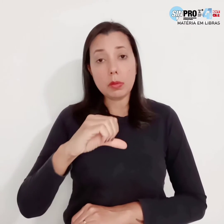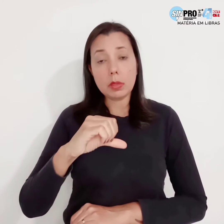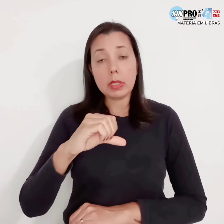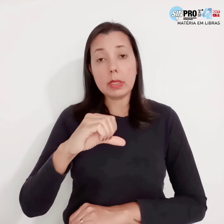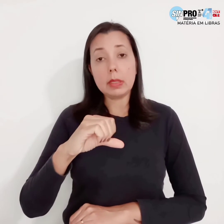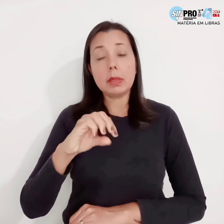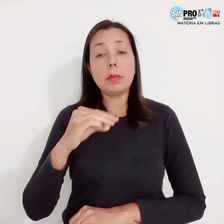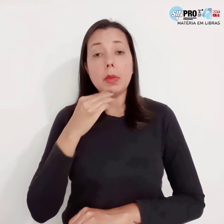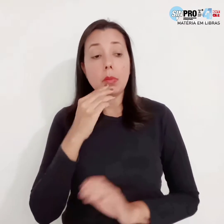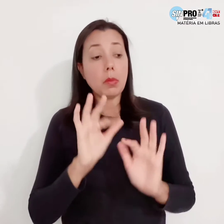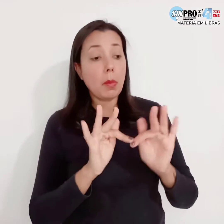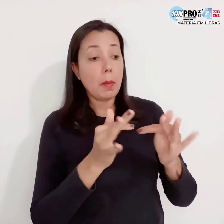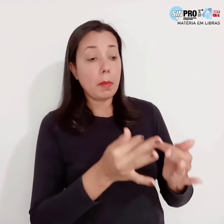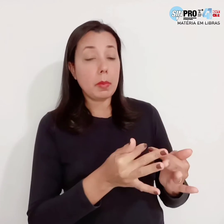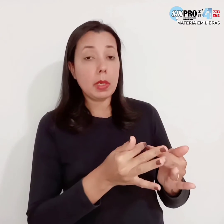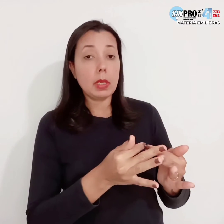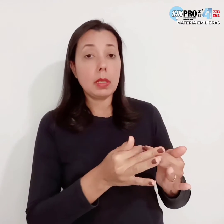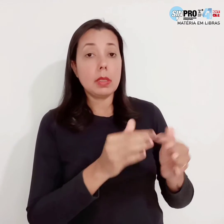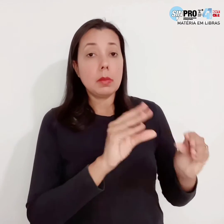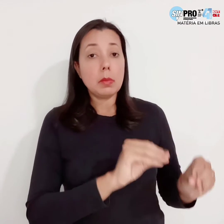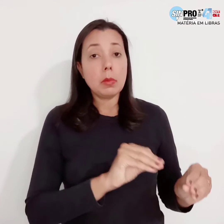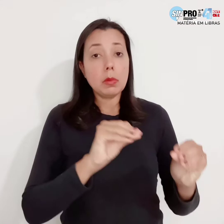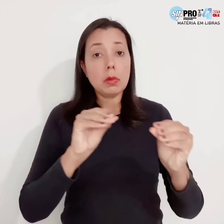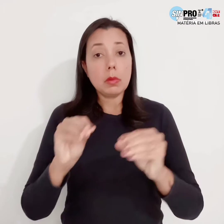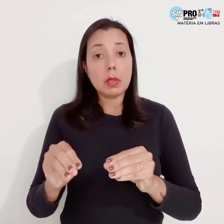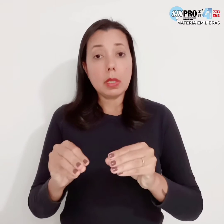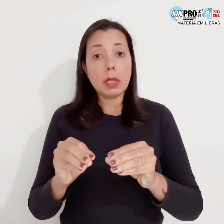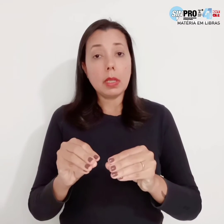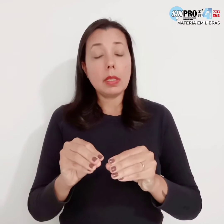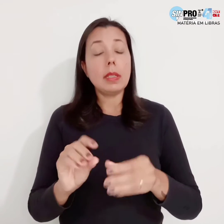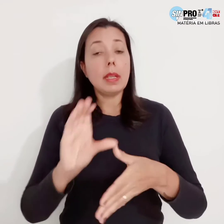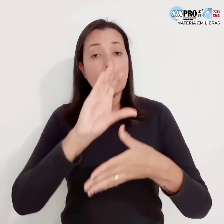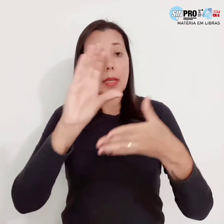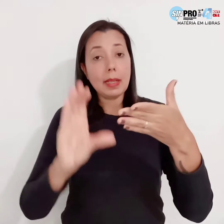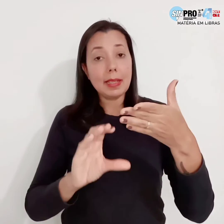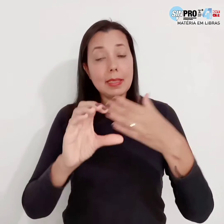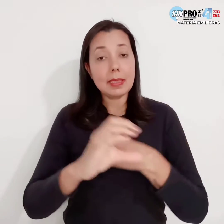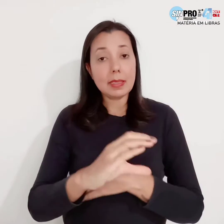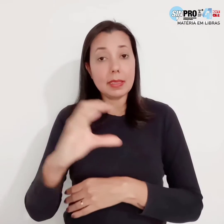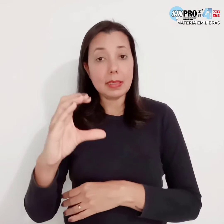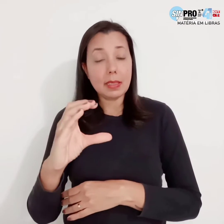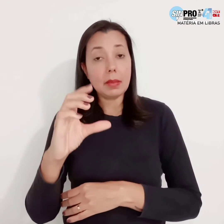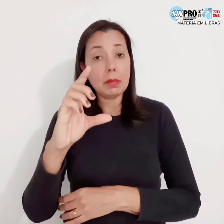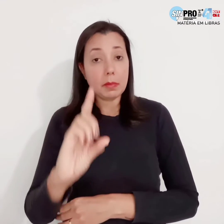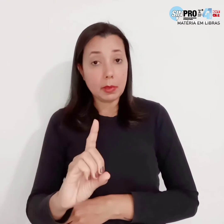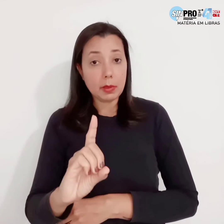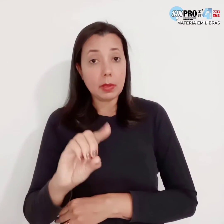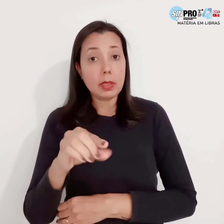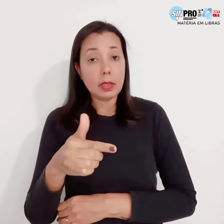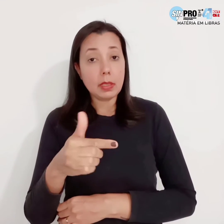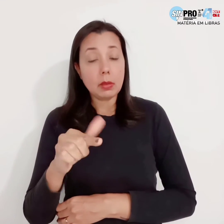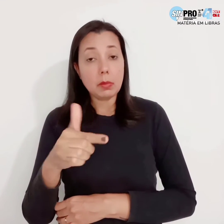4.900.000 famílias migrarem da classe C para a classe D em